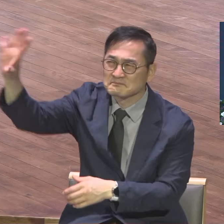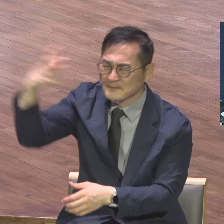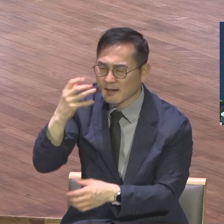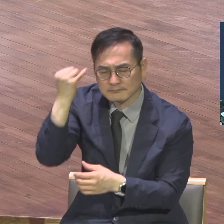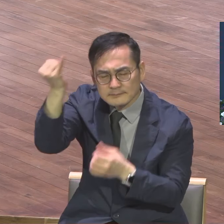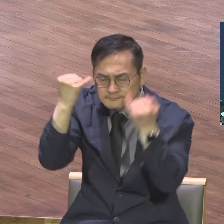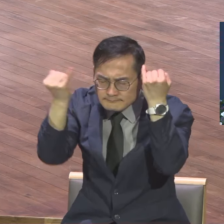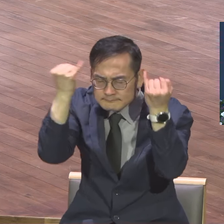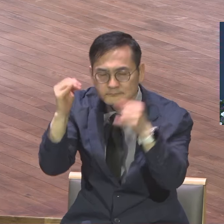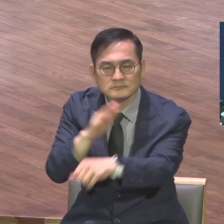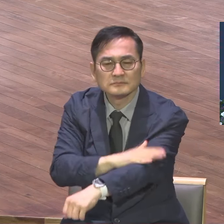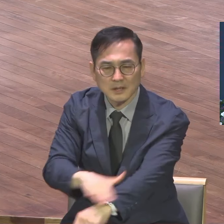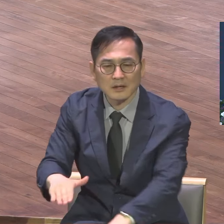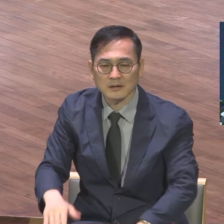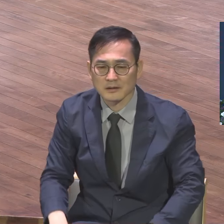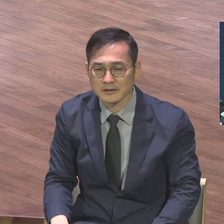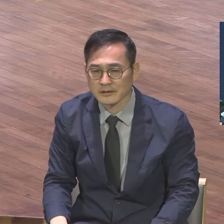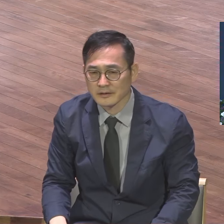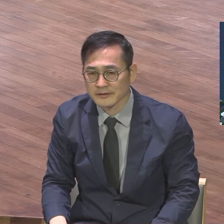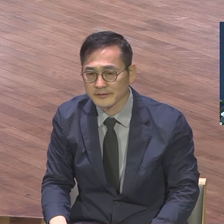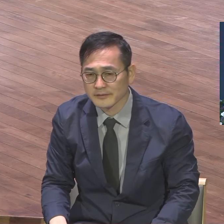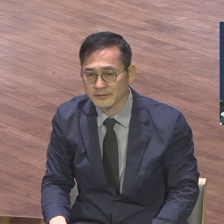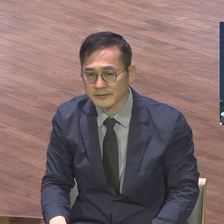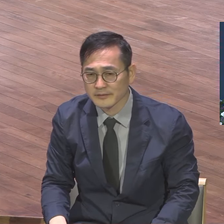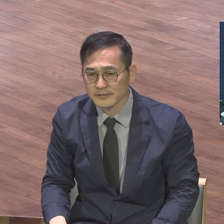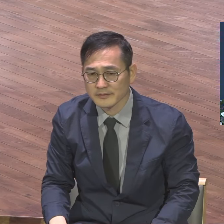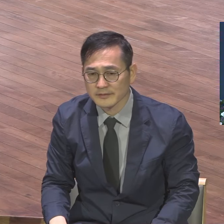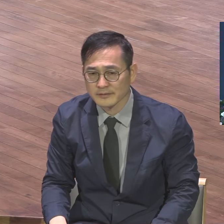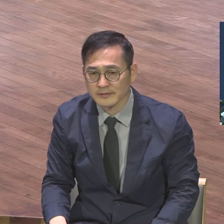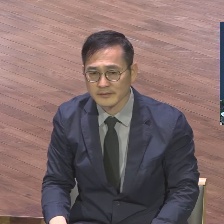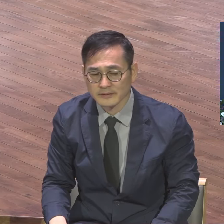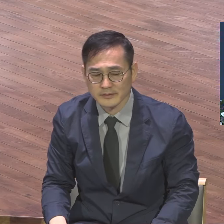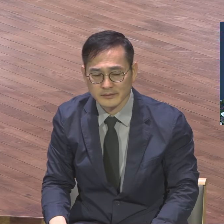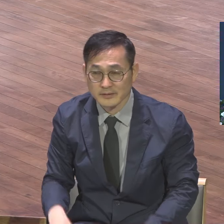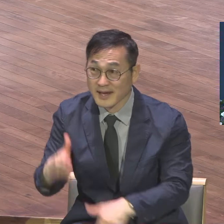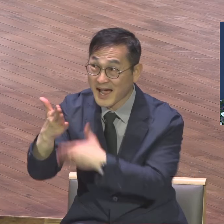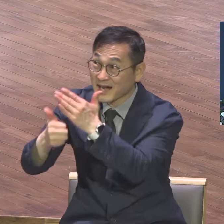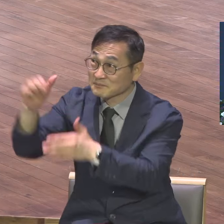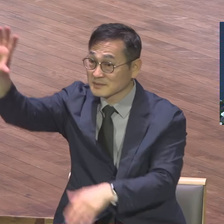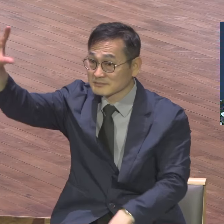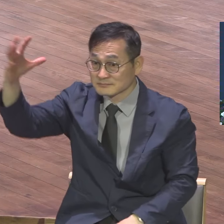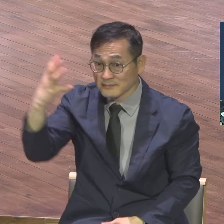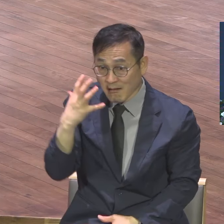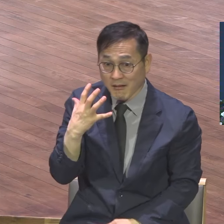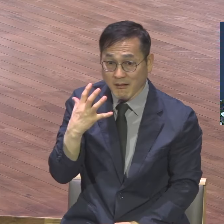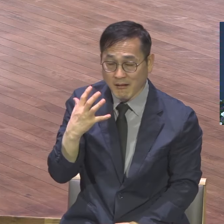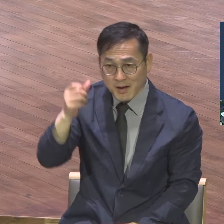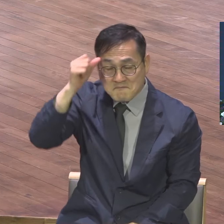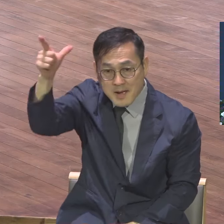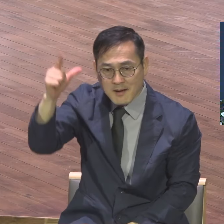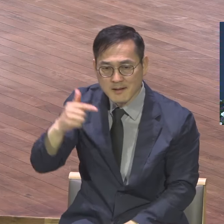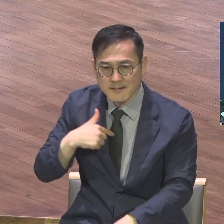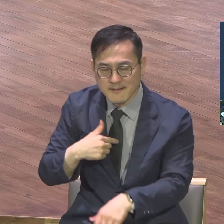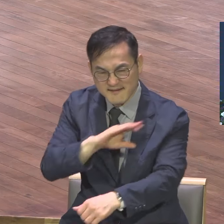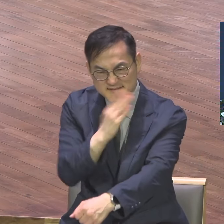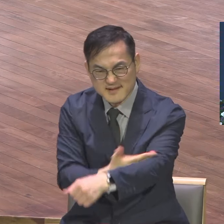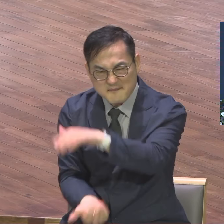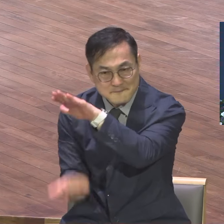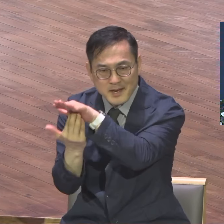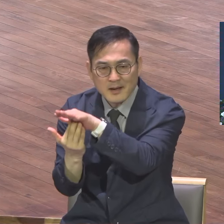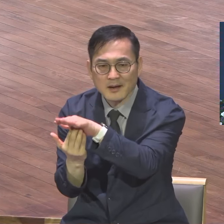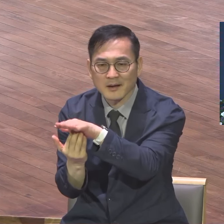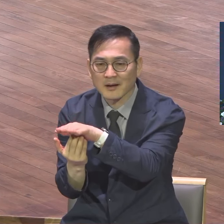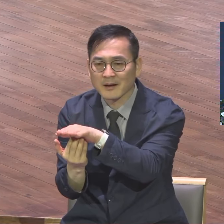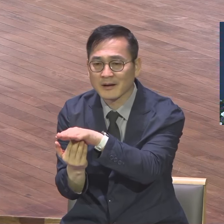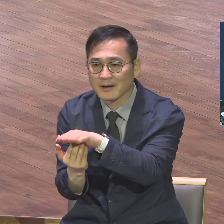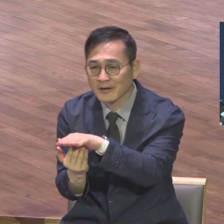그러니까 이게 지금 말이요. 제한이 없는 거요. 인간이 하나님의 형상을 닮았기 때문에 창조한 하나님의 능력을 닮았기